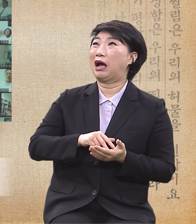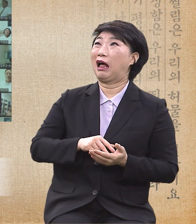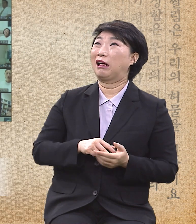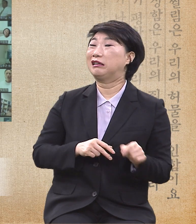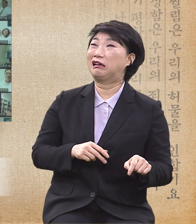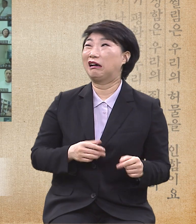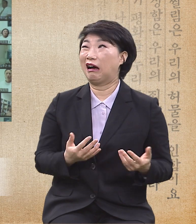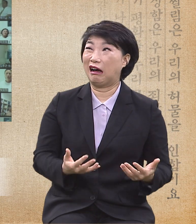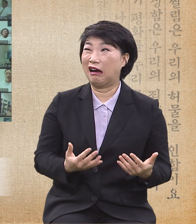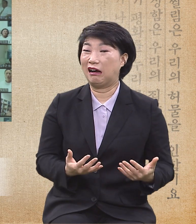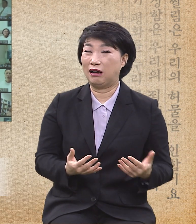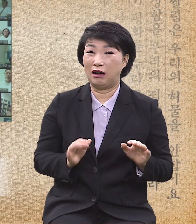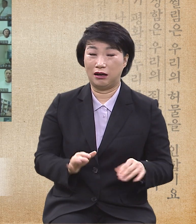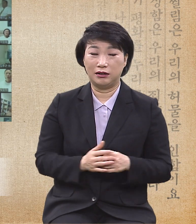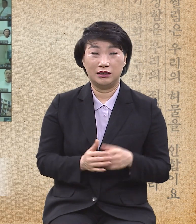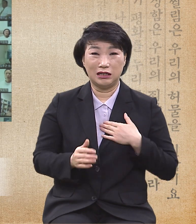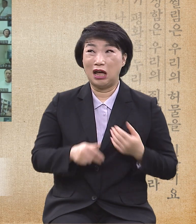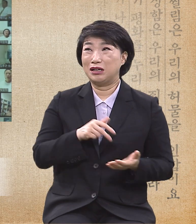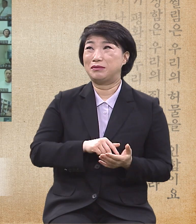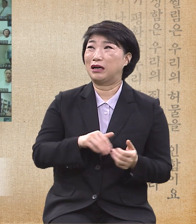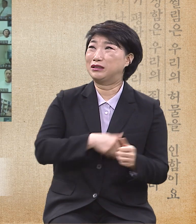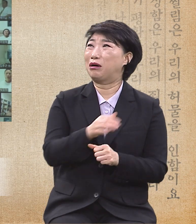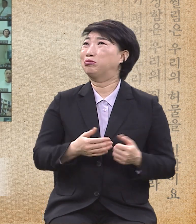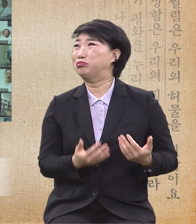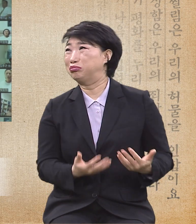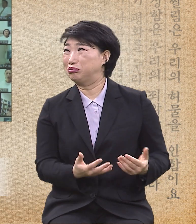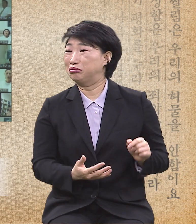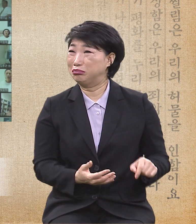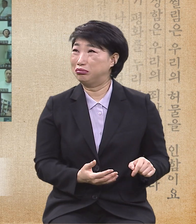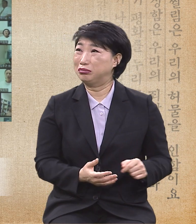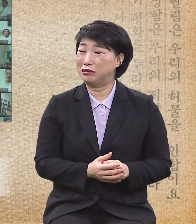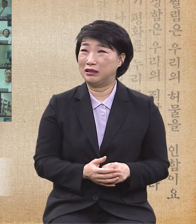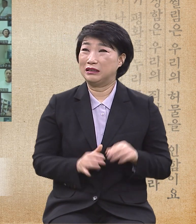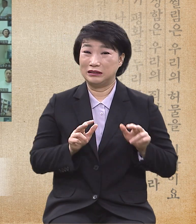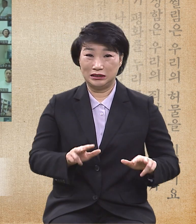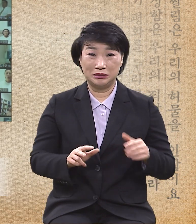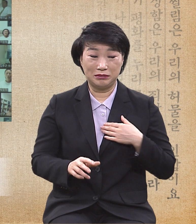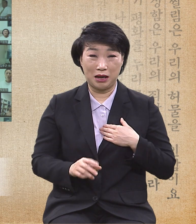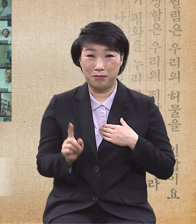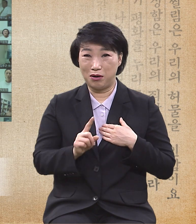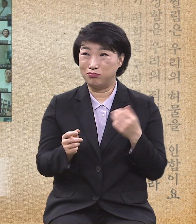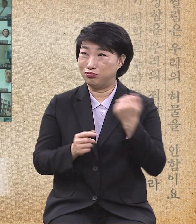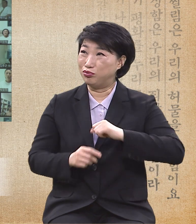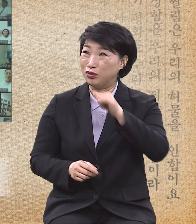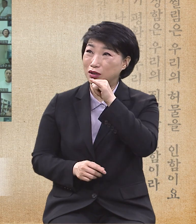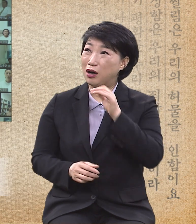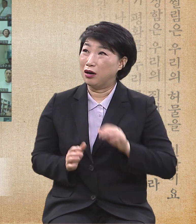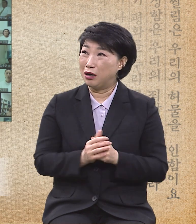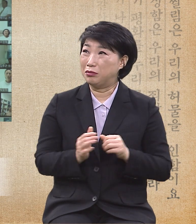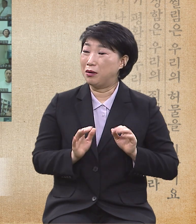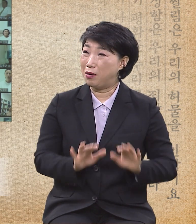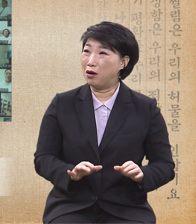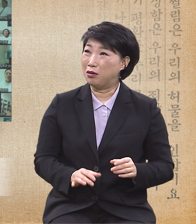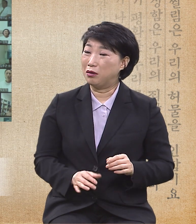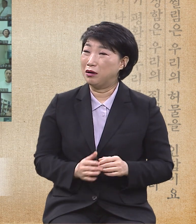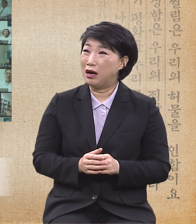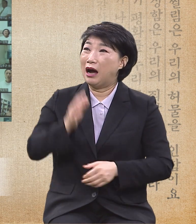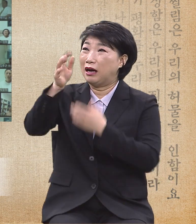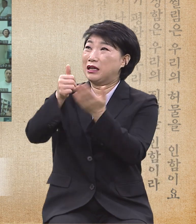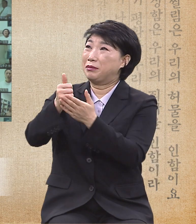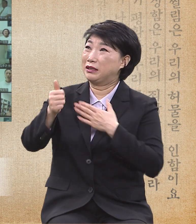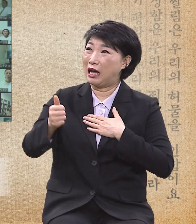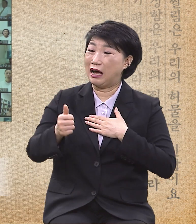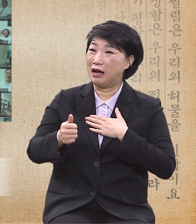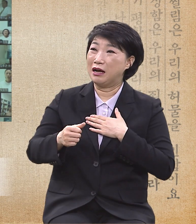그렇다고 그랬어. 현재 형편이 그렇다고 그랬어. 내가 지금 불순종한들 하나님이